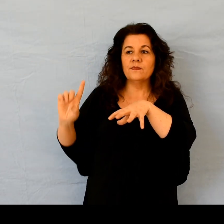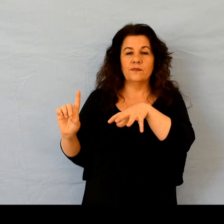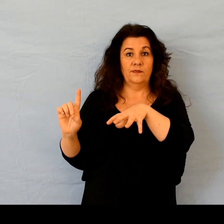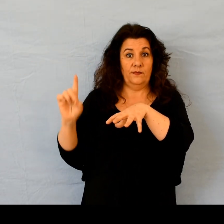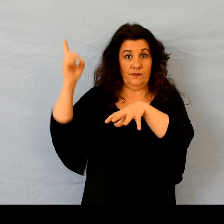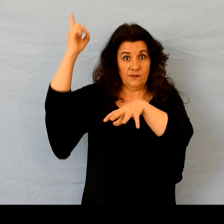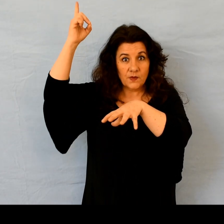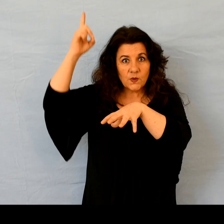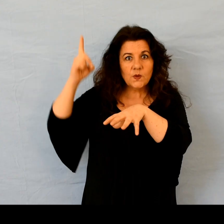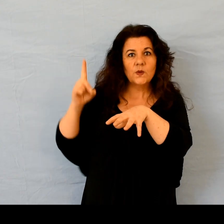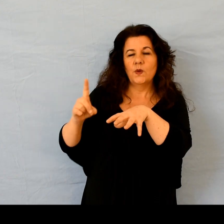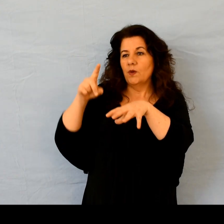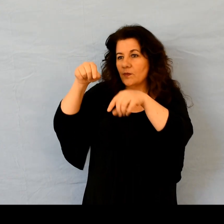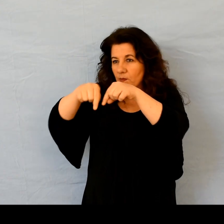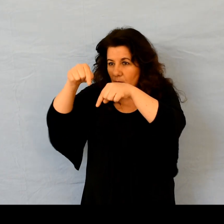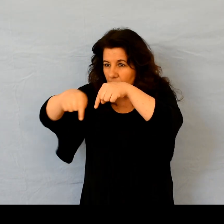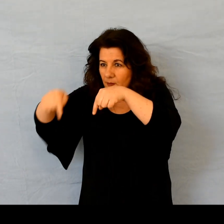avait modelé.